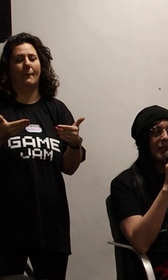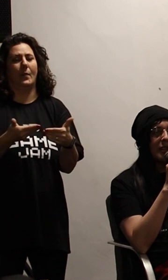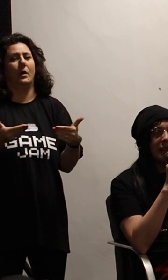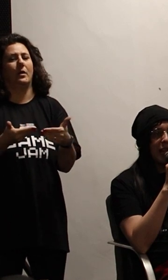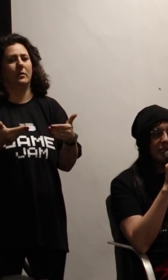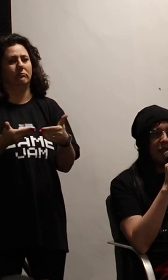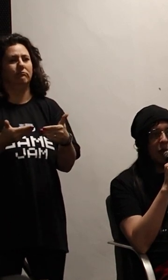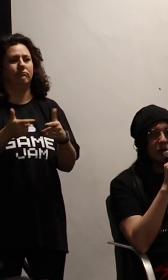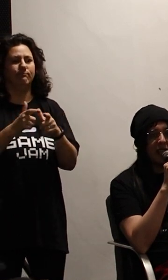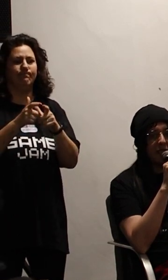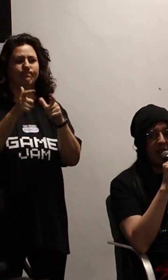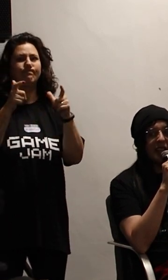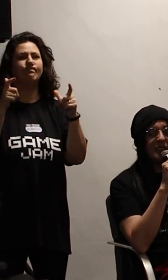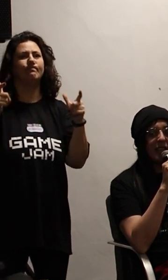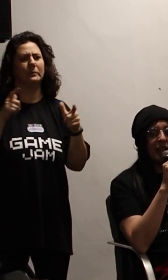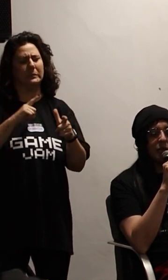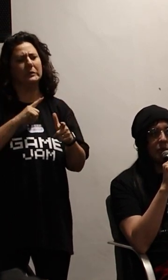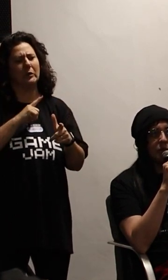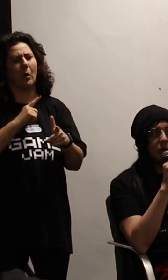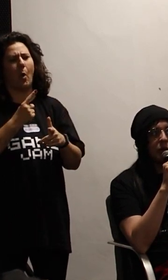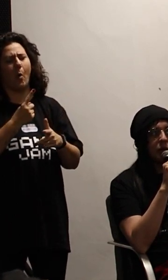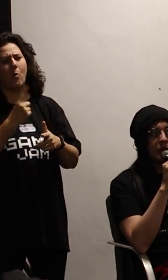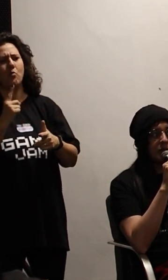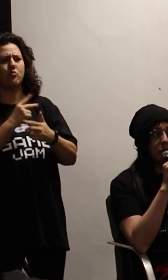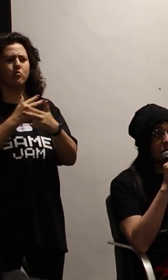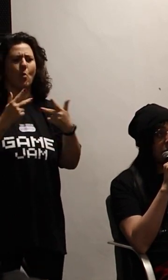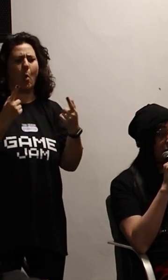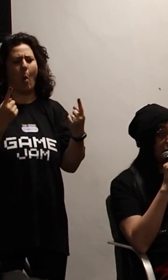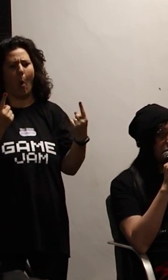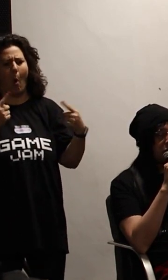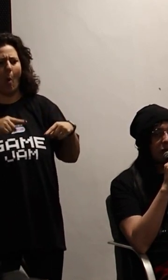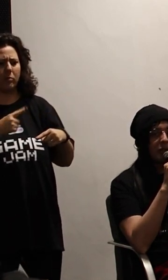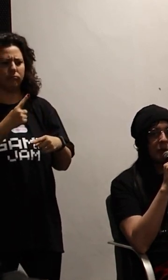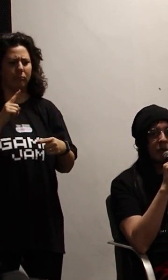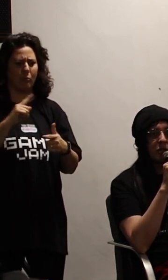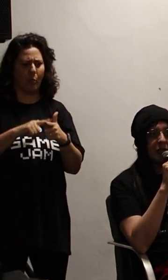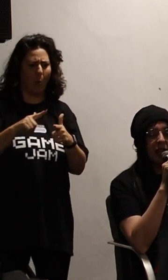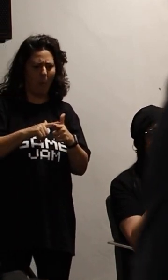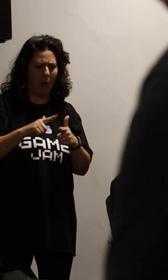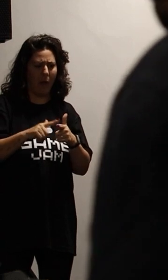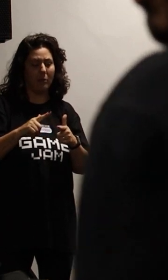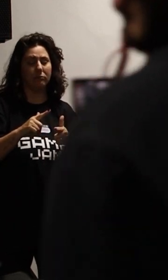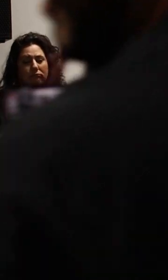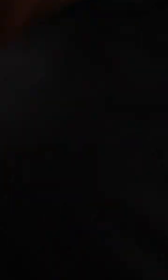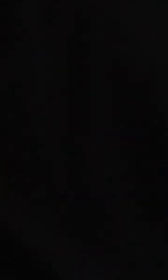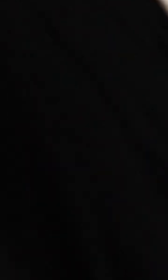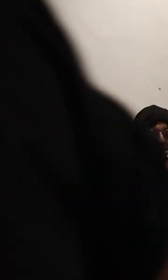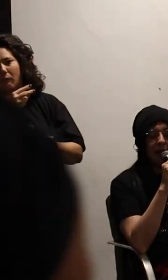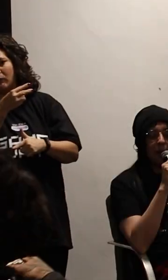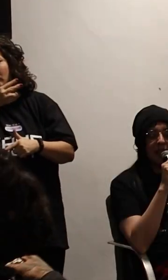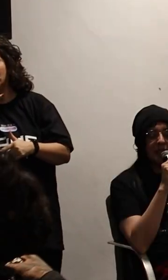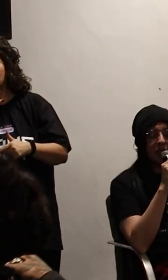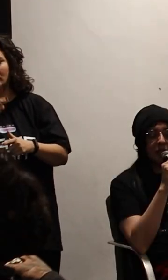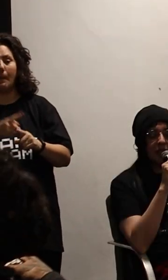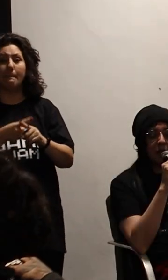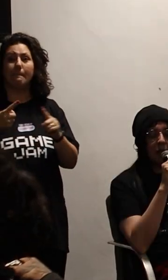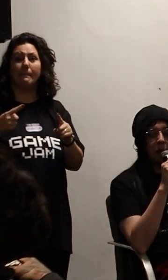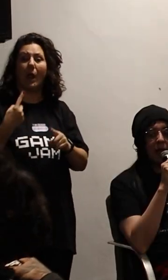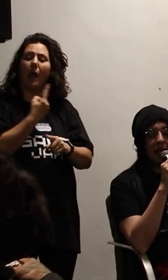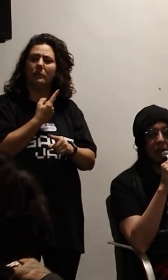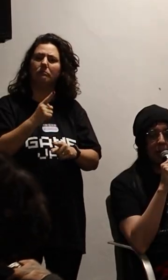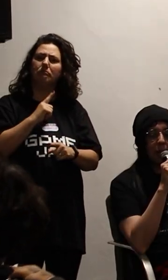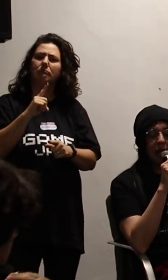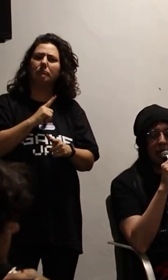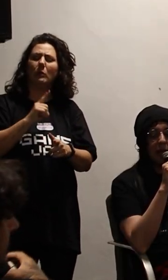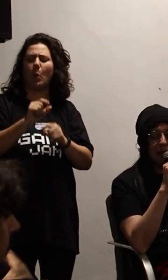bastante. Teve alguns reveses aí nesse último ano de 2023, mas a gente tem